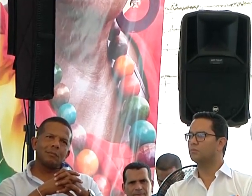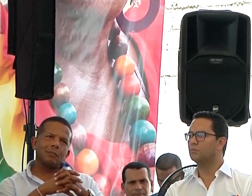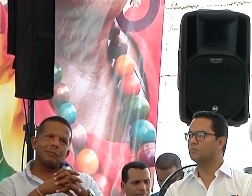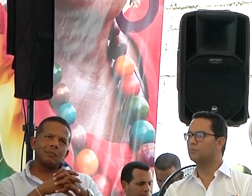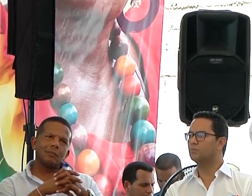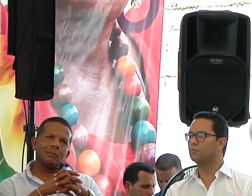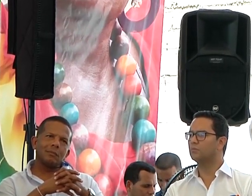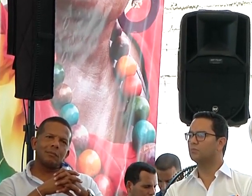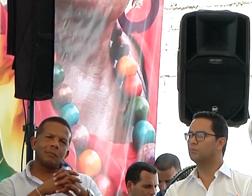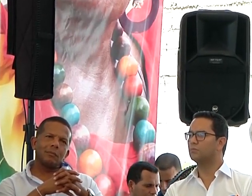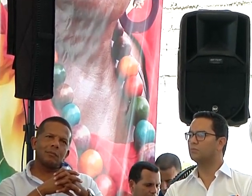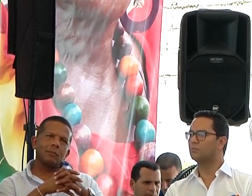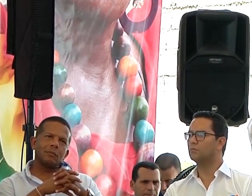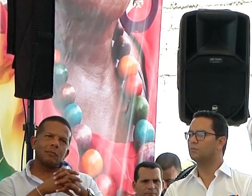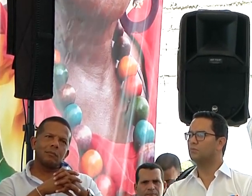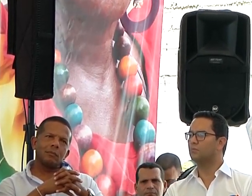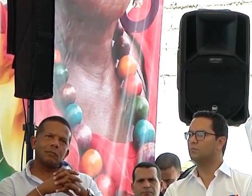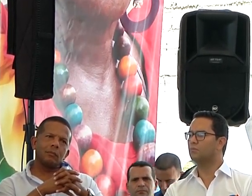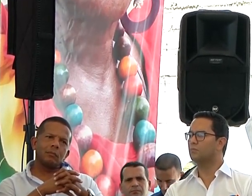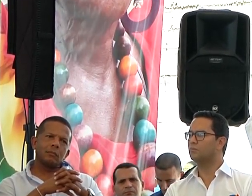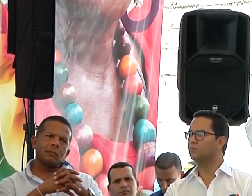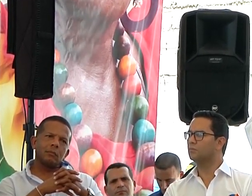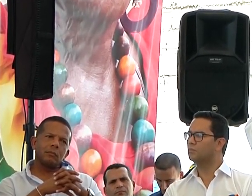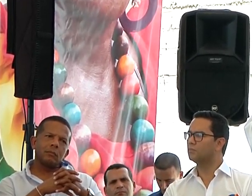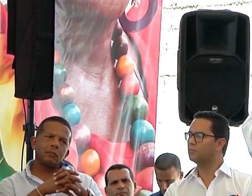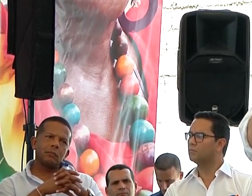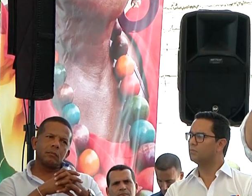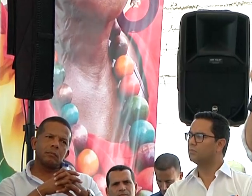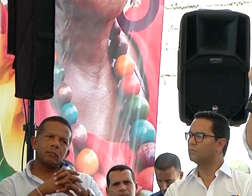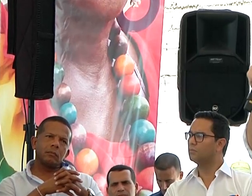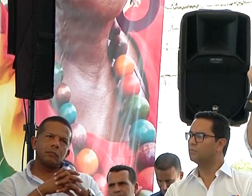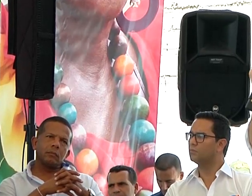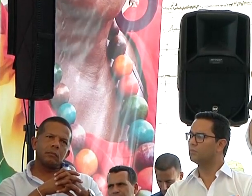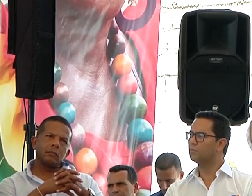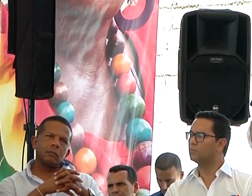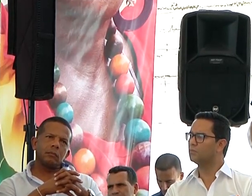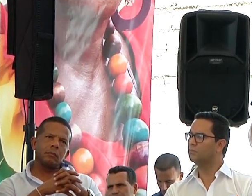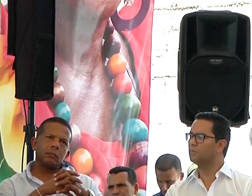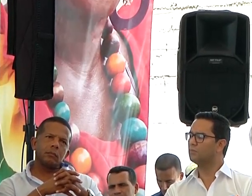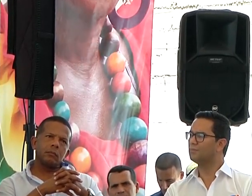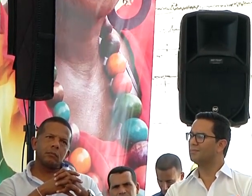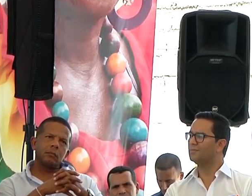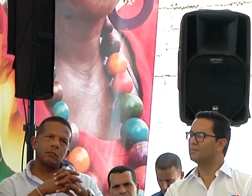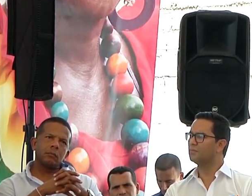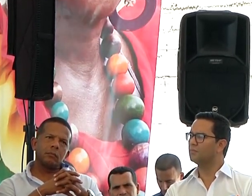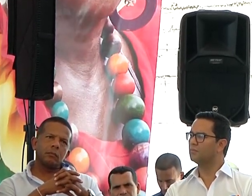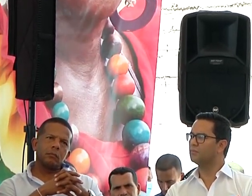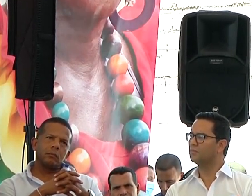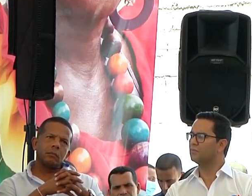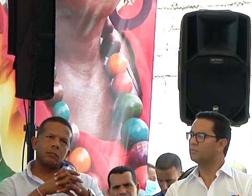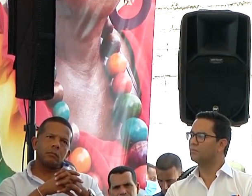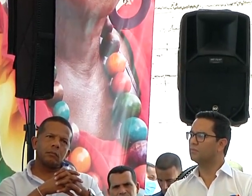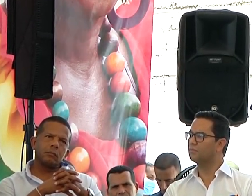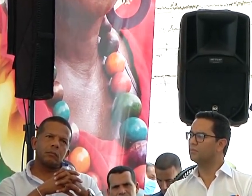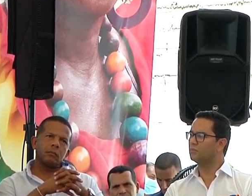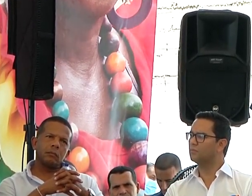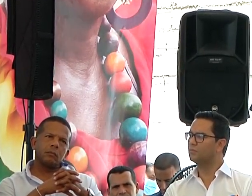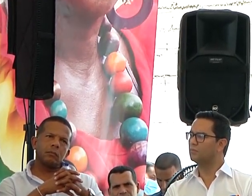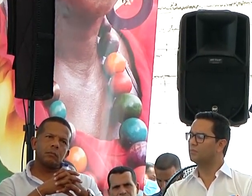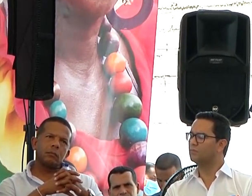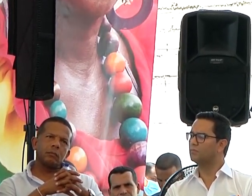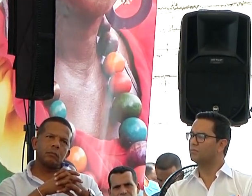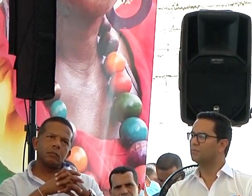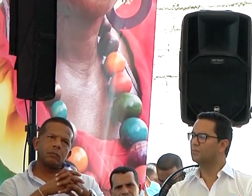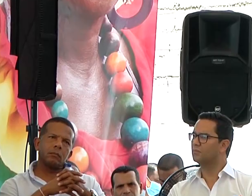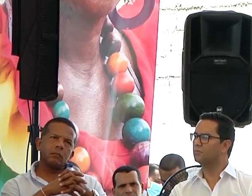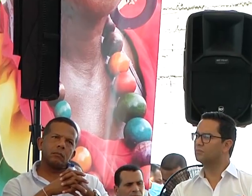aquí. Quiero agradecerles a todos la presencia esta mañana. Cuenten conmigo para que esta construcción